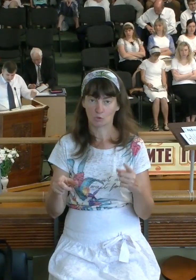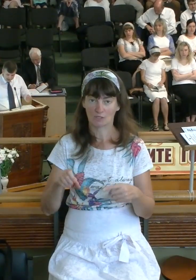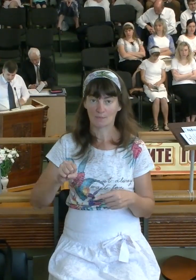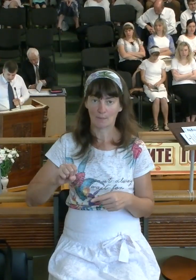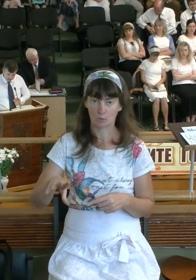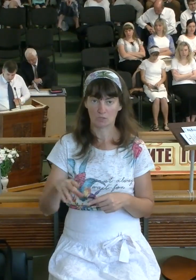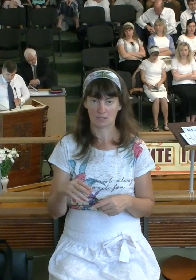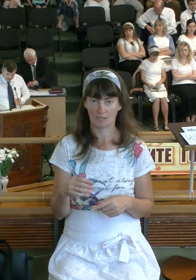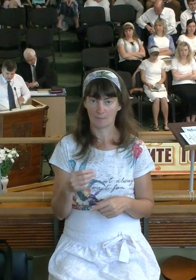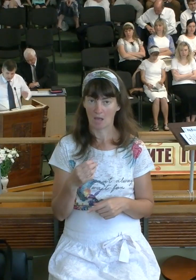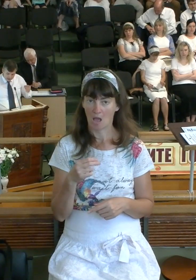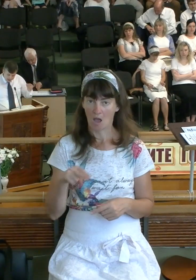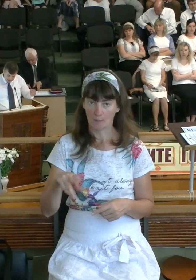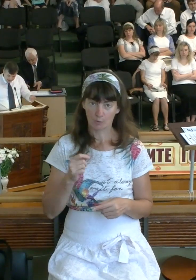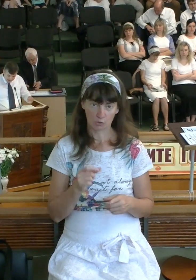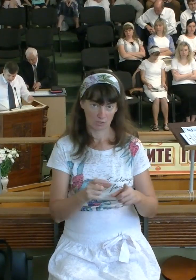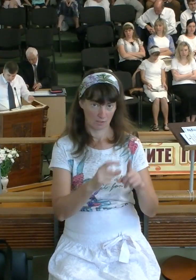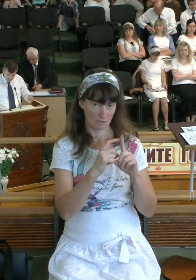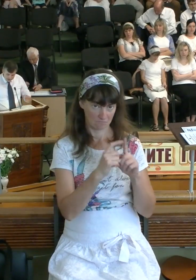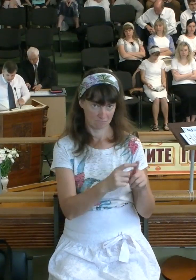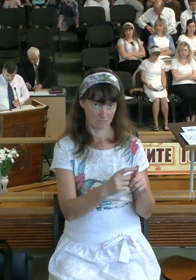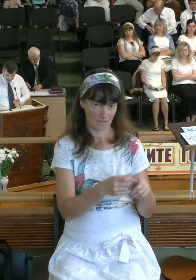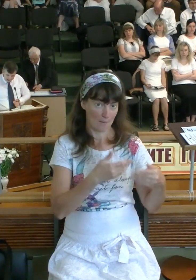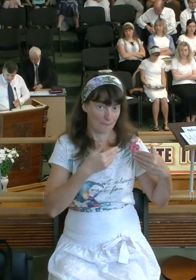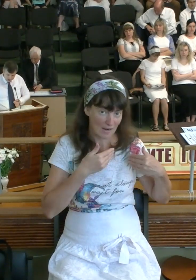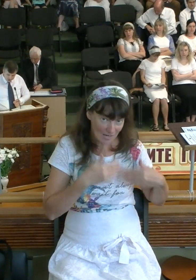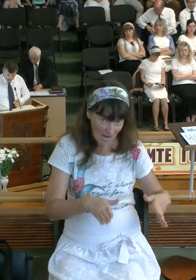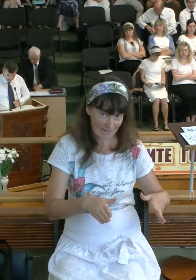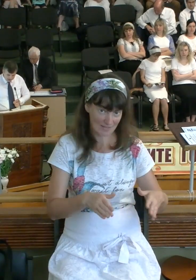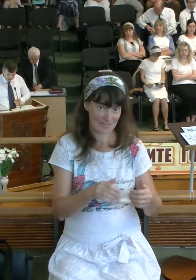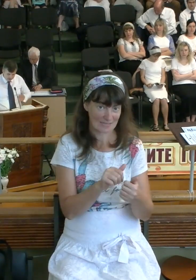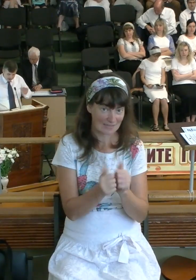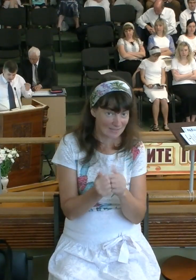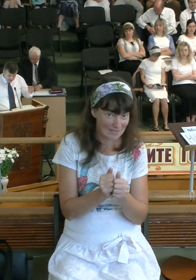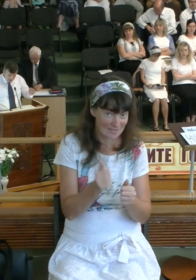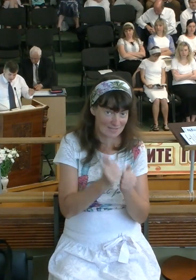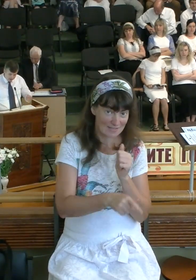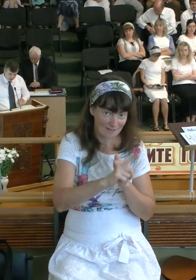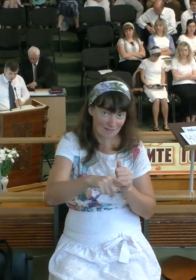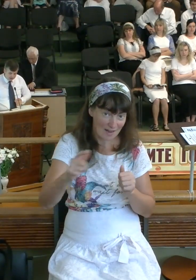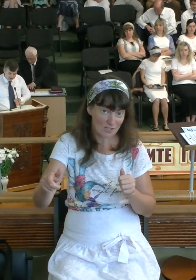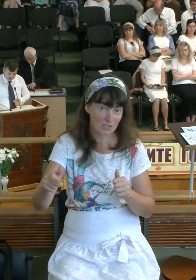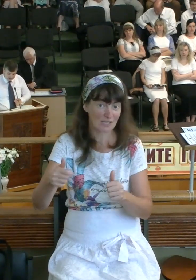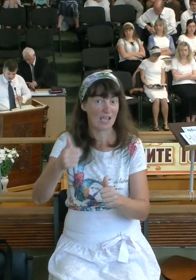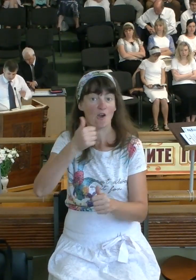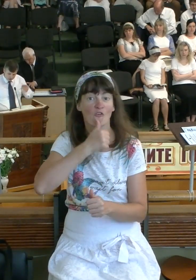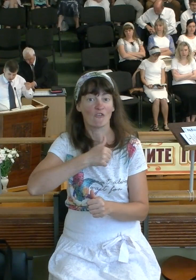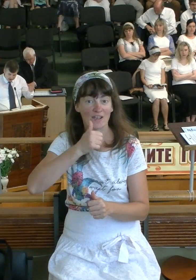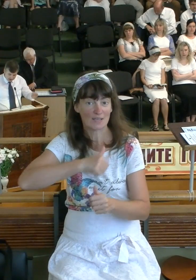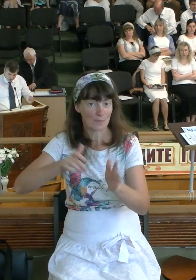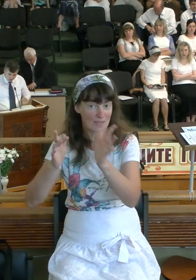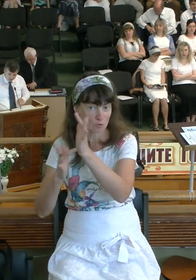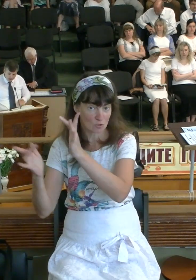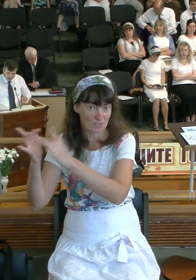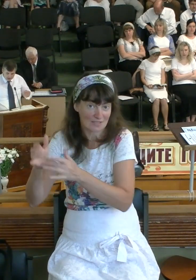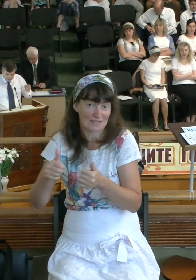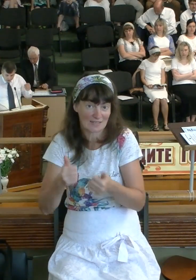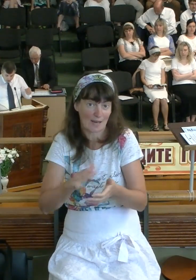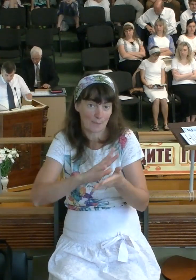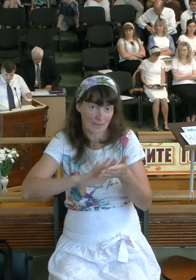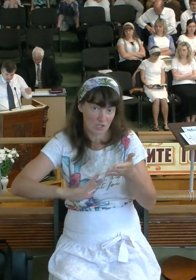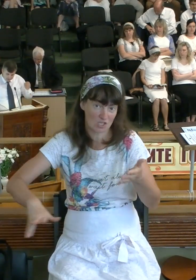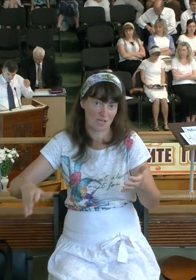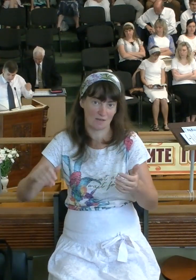Петр же сказал им: покайтесь, и да крестится каждый из вас во имя Иисуса Христа для прощения грехов,